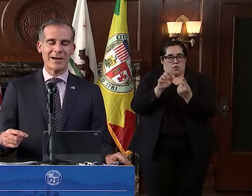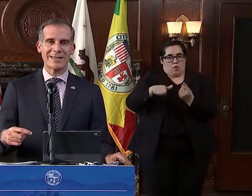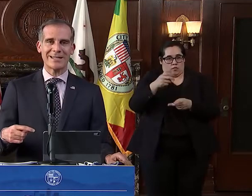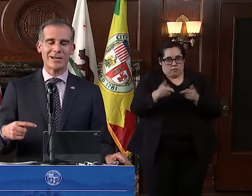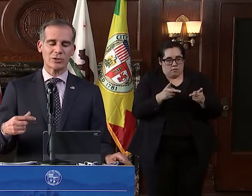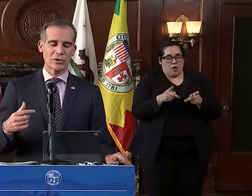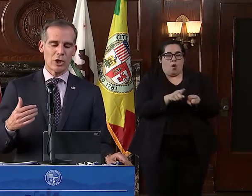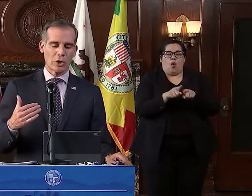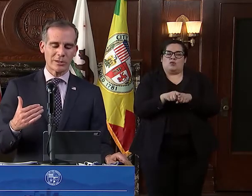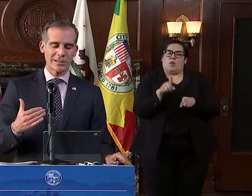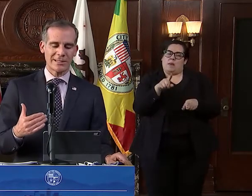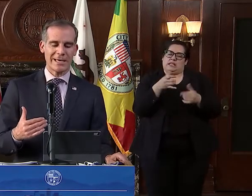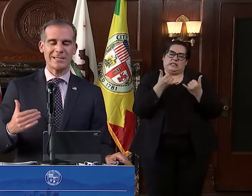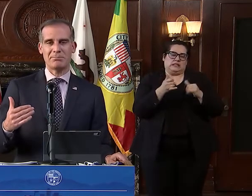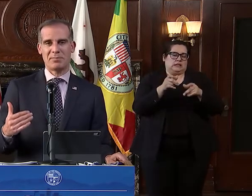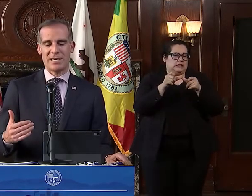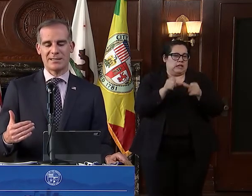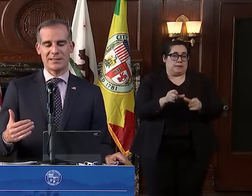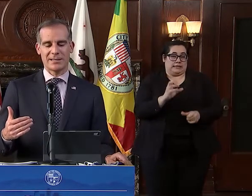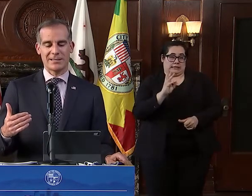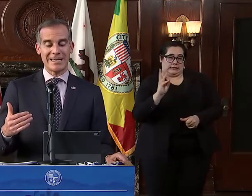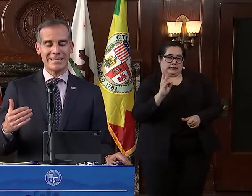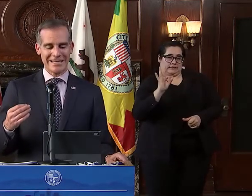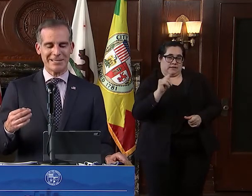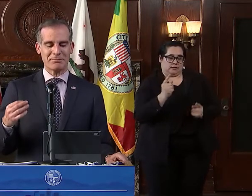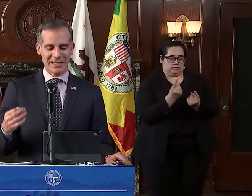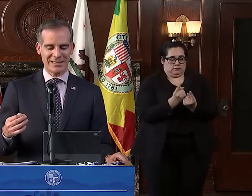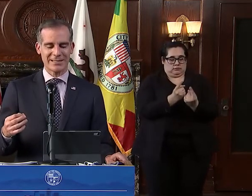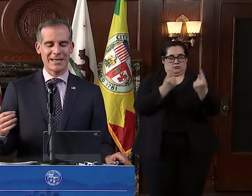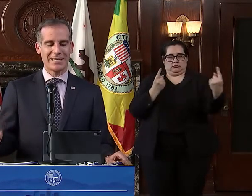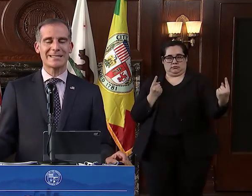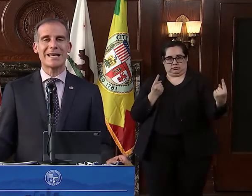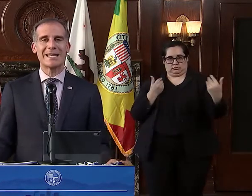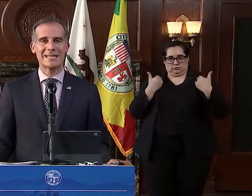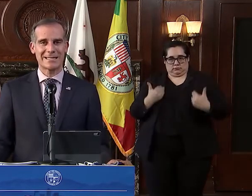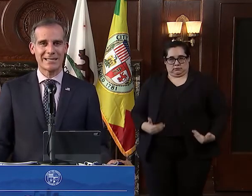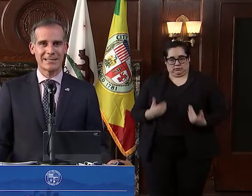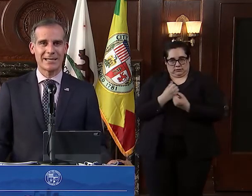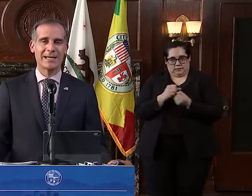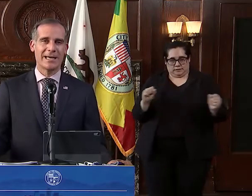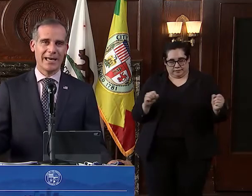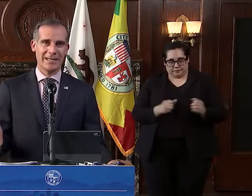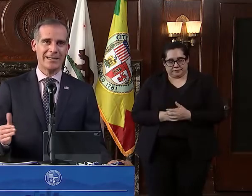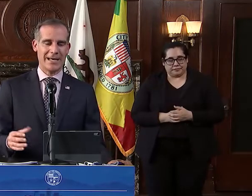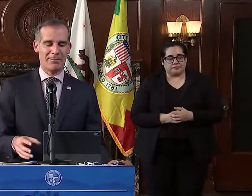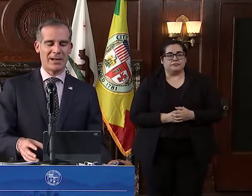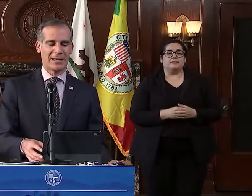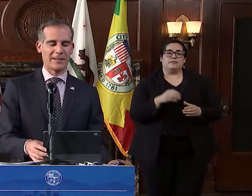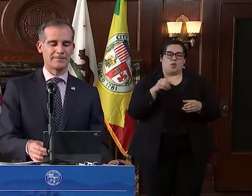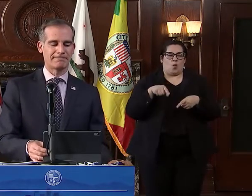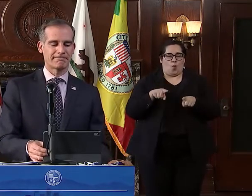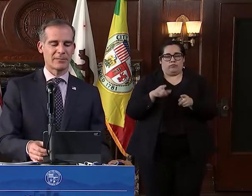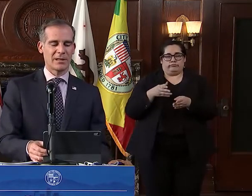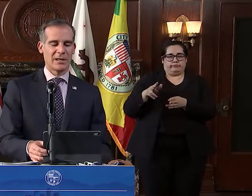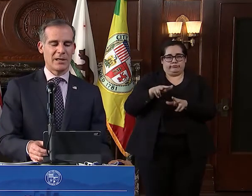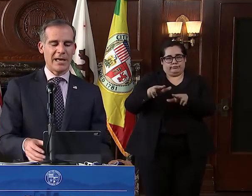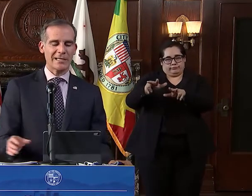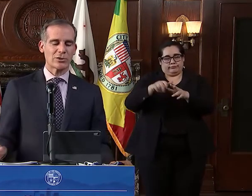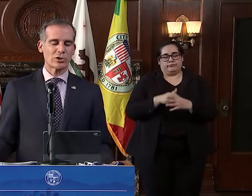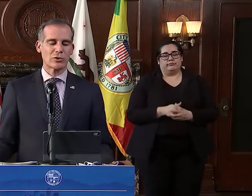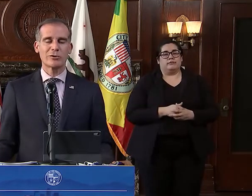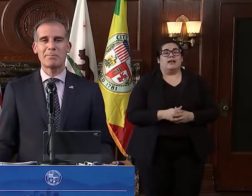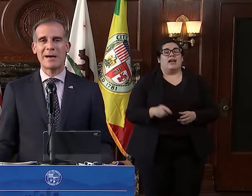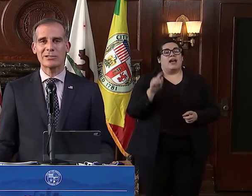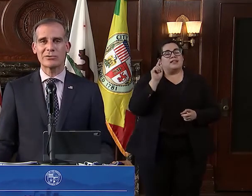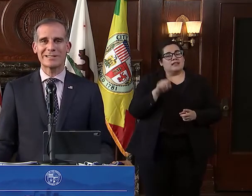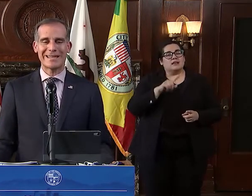y mantener los 6 pies de sana distancia en el parque.